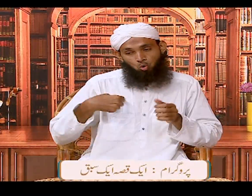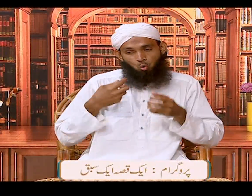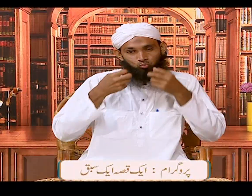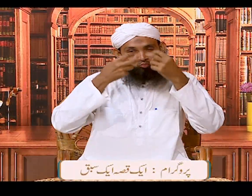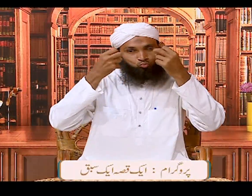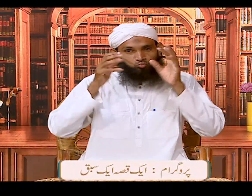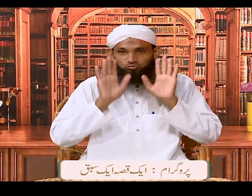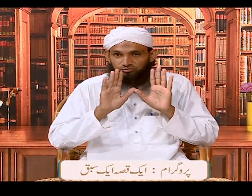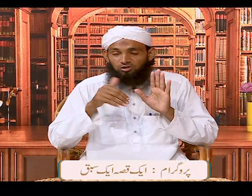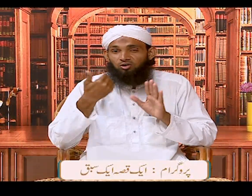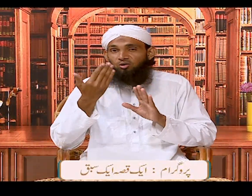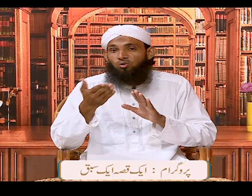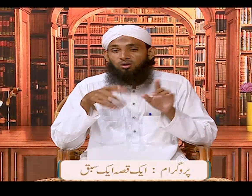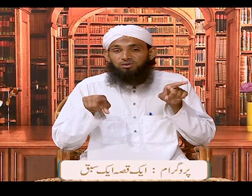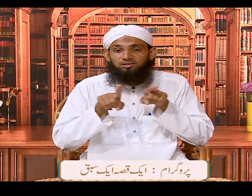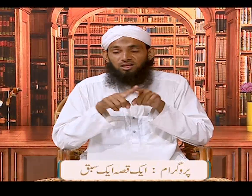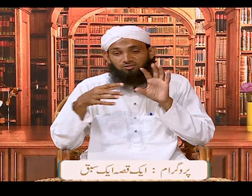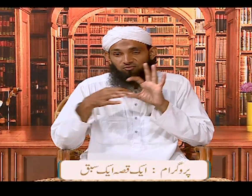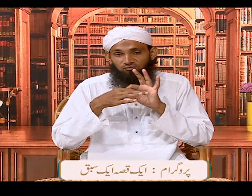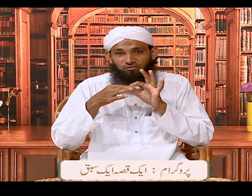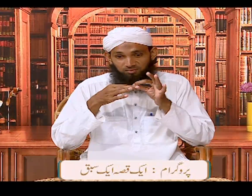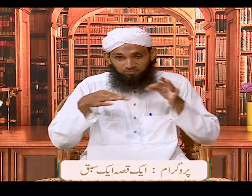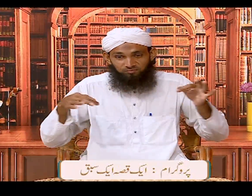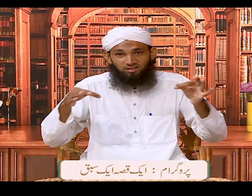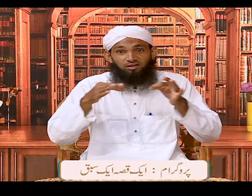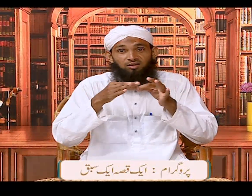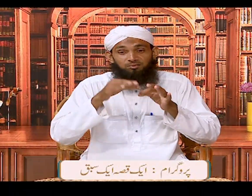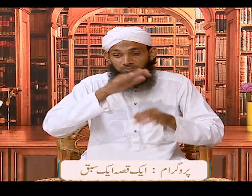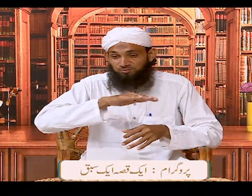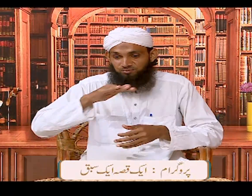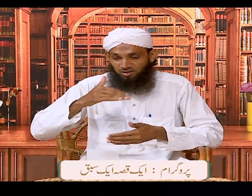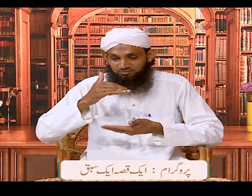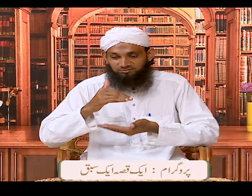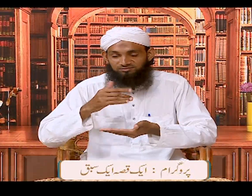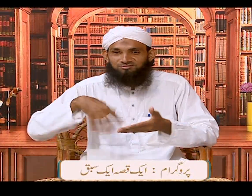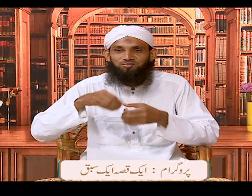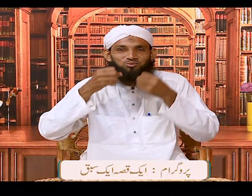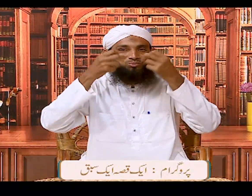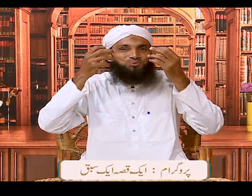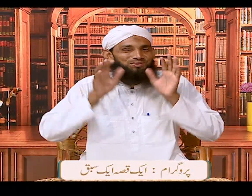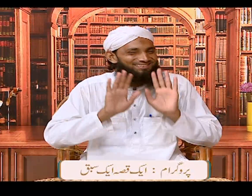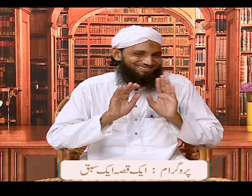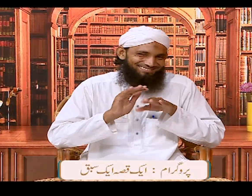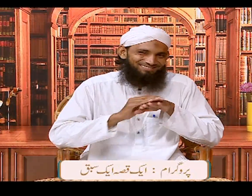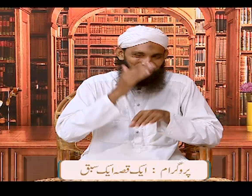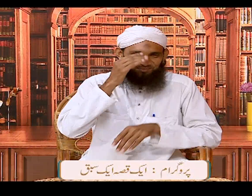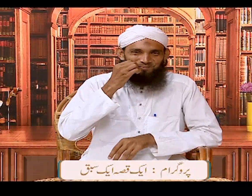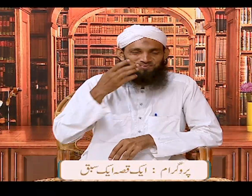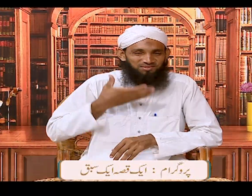وآلہ وصحبہ وسلم خود تو نور ہیں ہی، آپ صلی اللہ علیہ وآلہ وصحبہ وسلم کی اولاد بھی نور ہے۔ پیارے